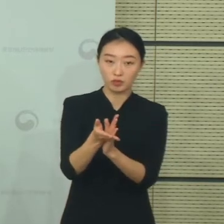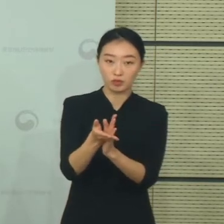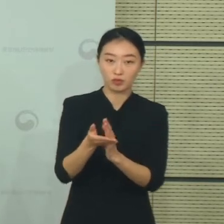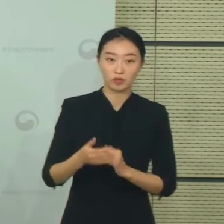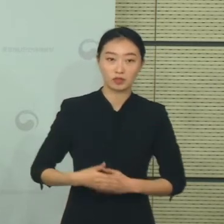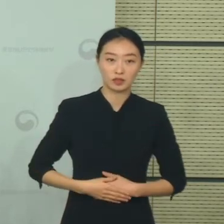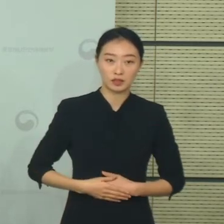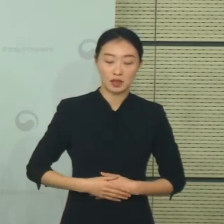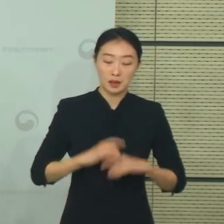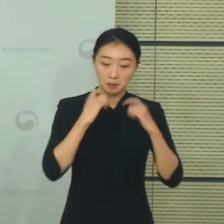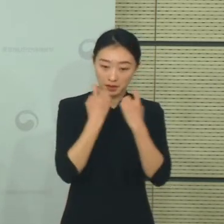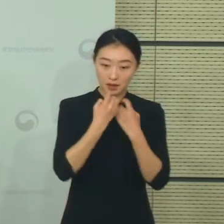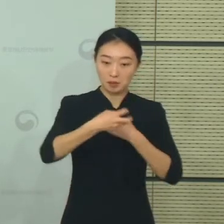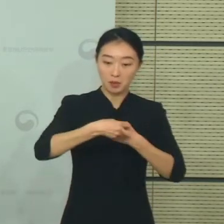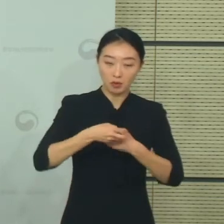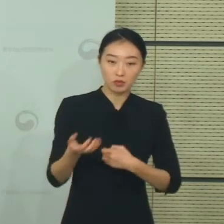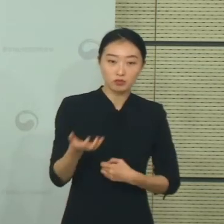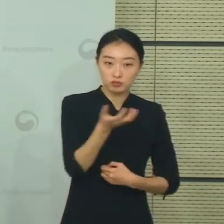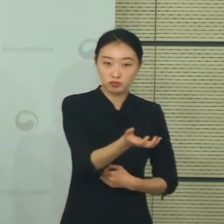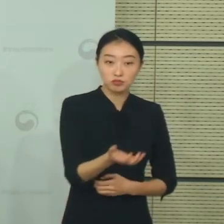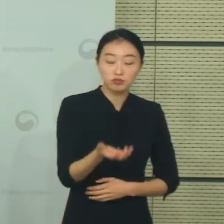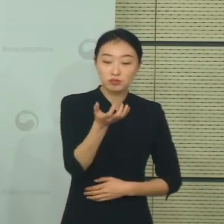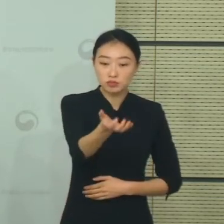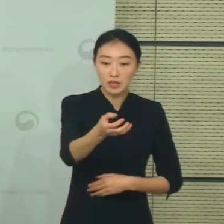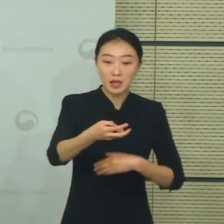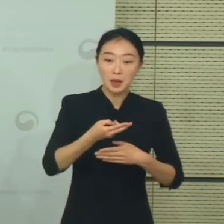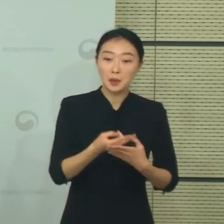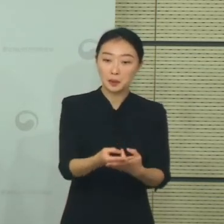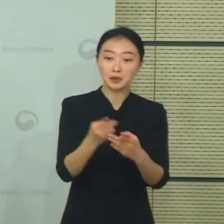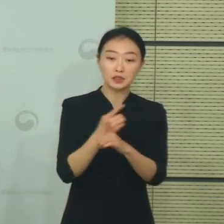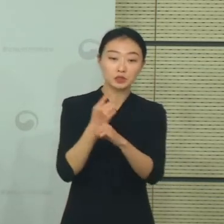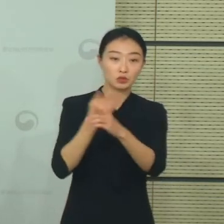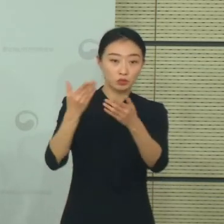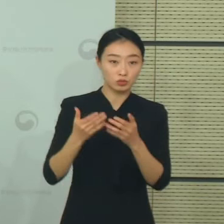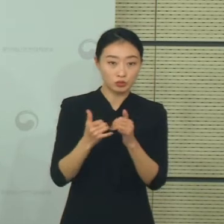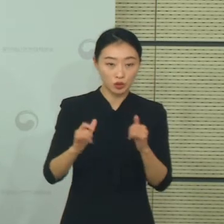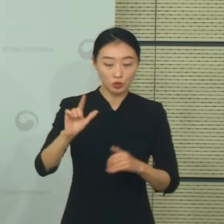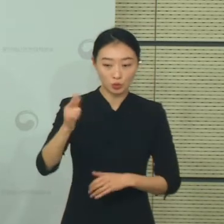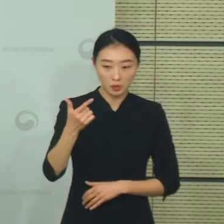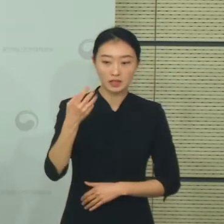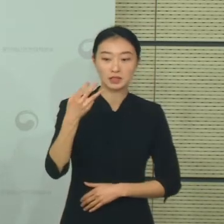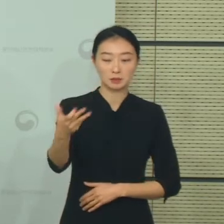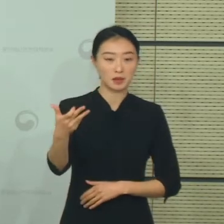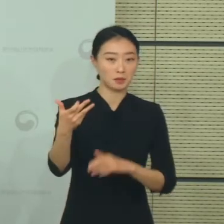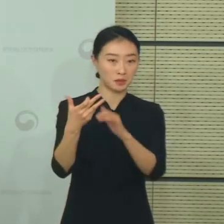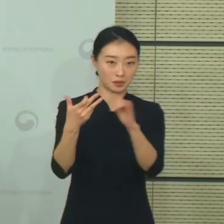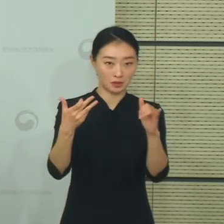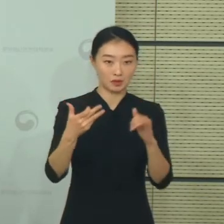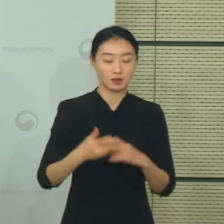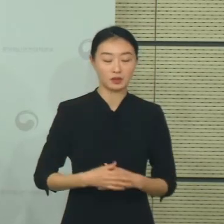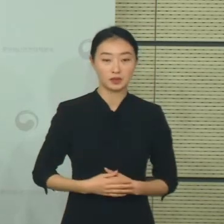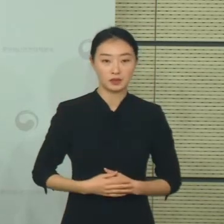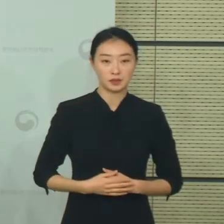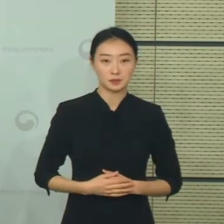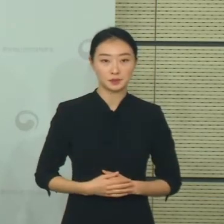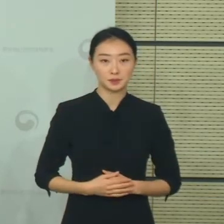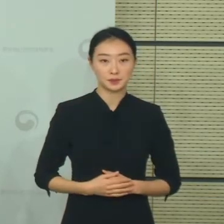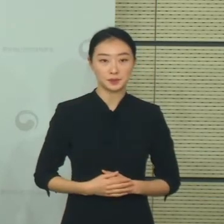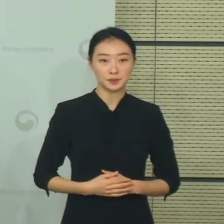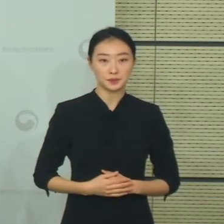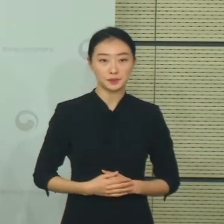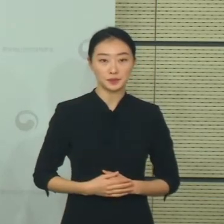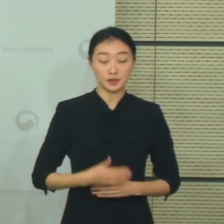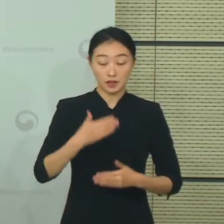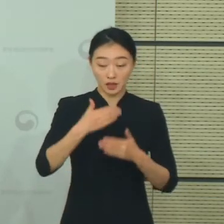이제 민간병원 쪽에 이제 입소에 입원해 계시는 분들이 618명이 되겠습니다. 그 외에